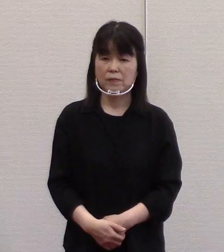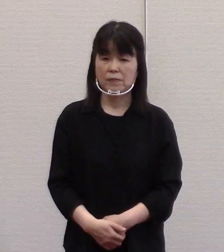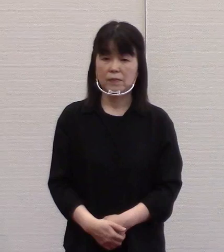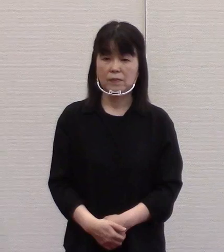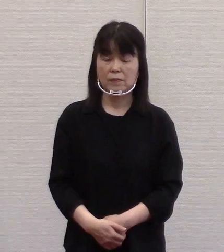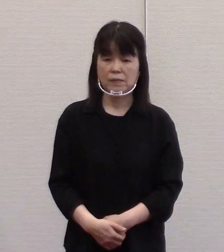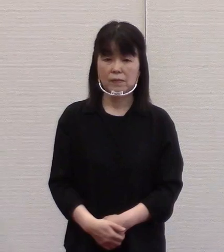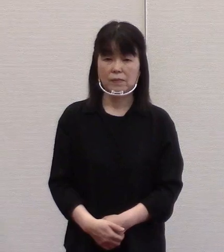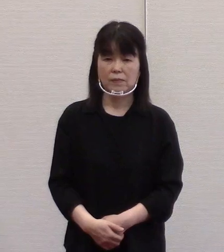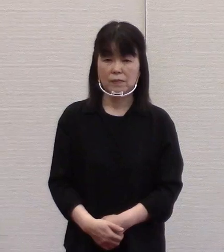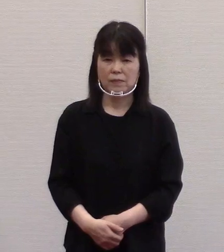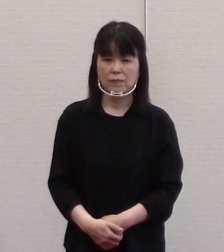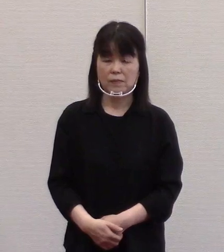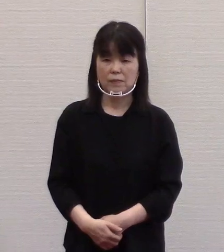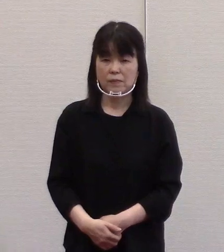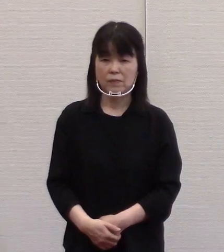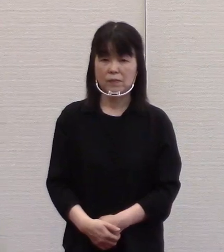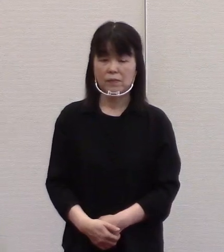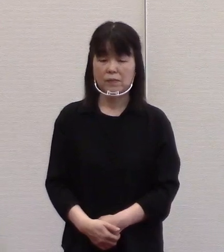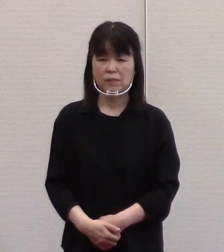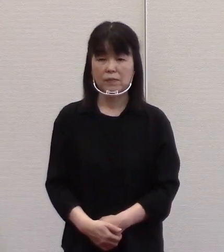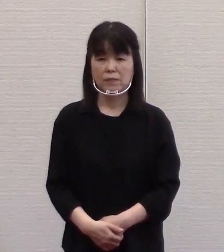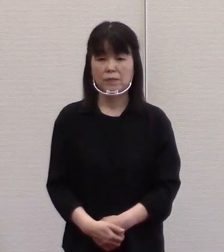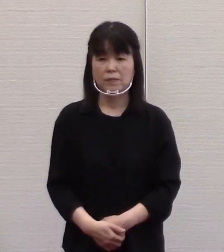他にご質問ございませんでしょうか。